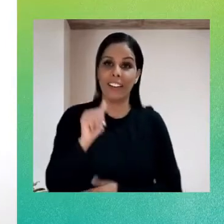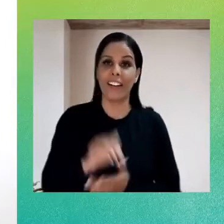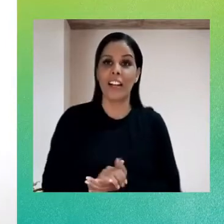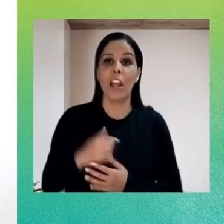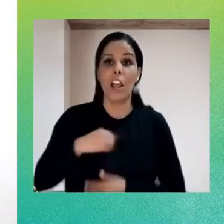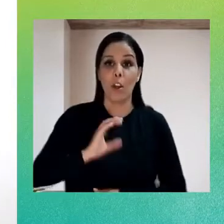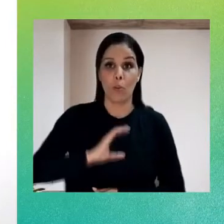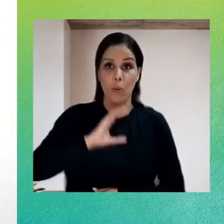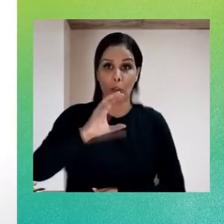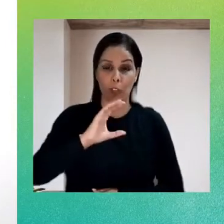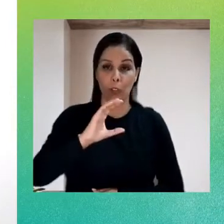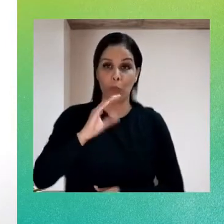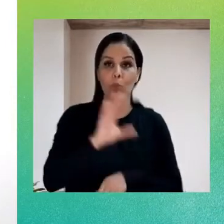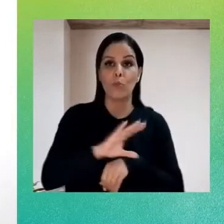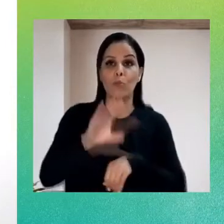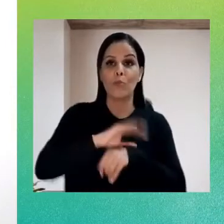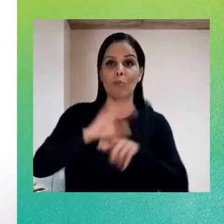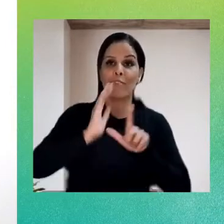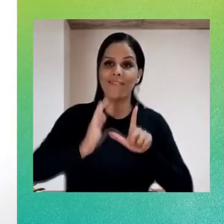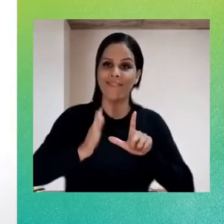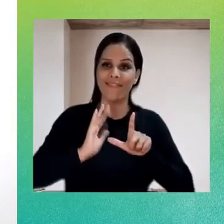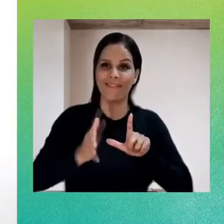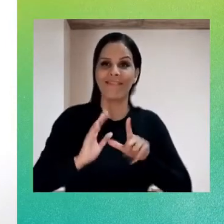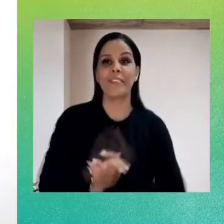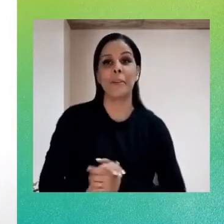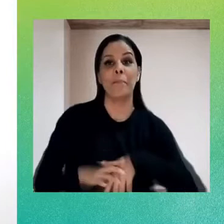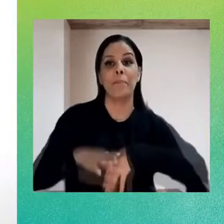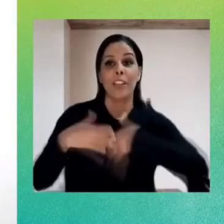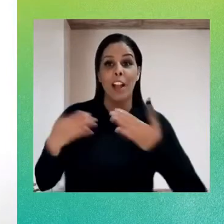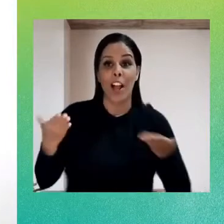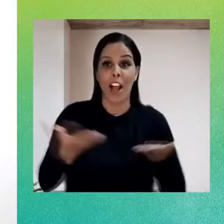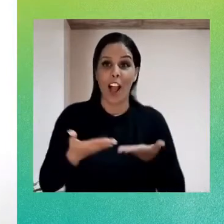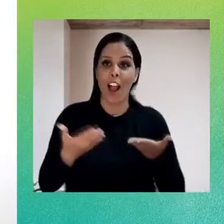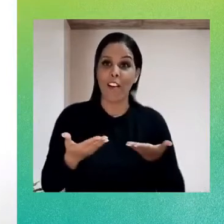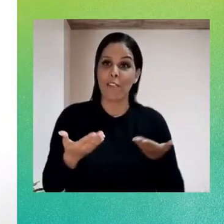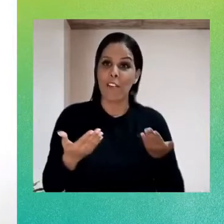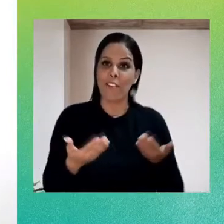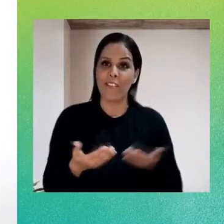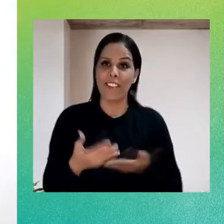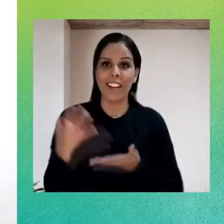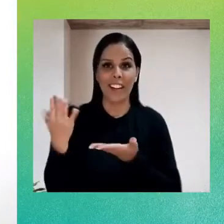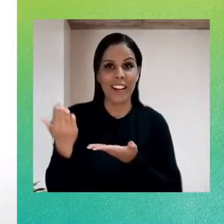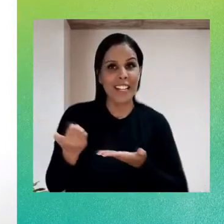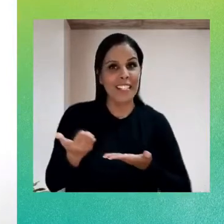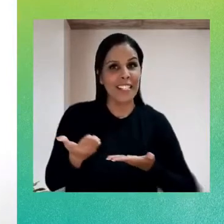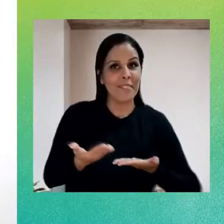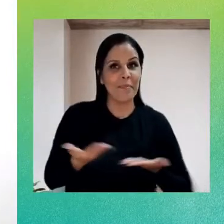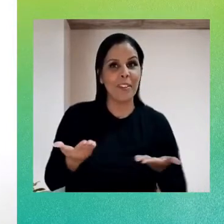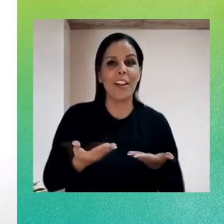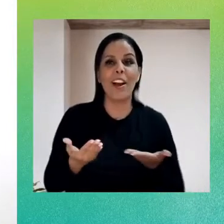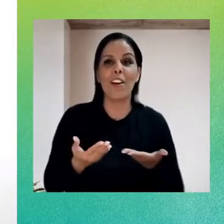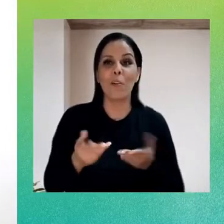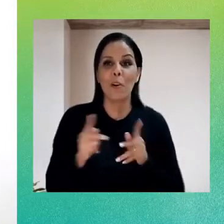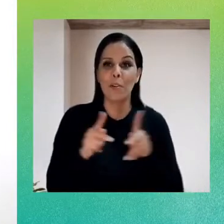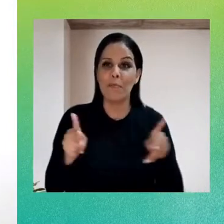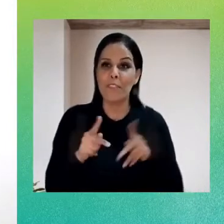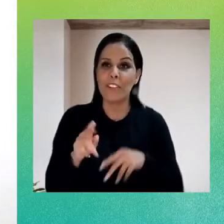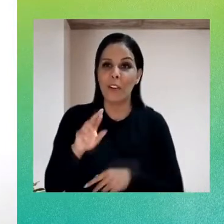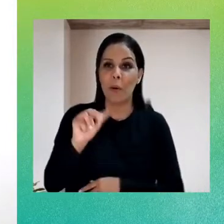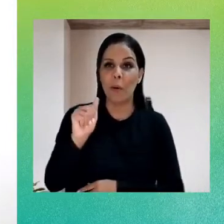de Letras Libras e agora temos a honra de ter conosco a professora Rachel